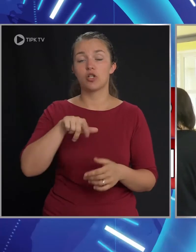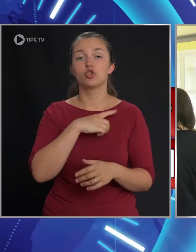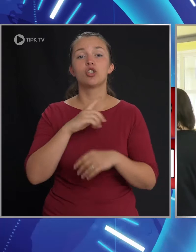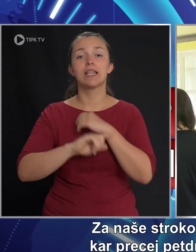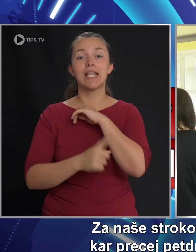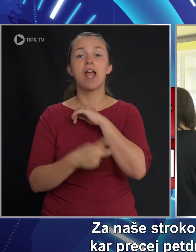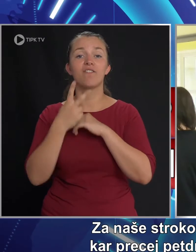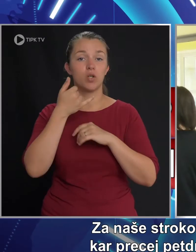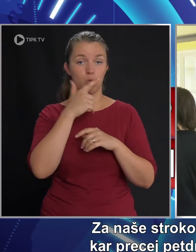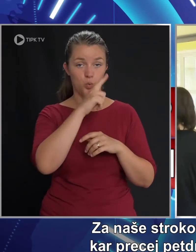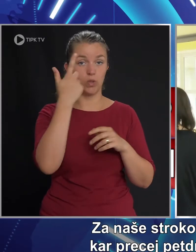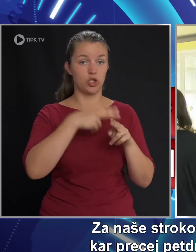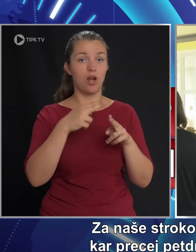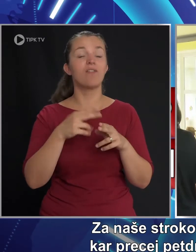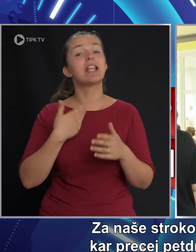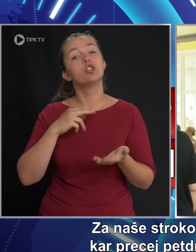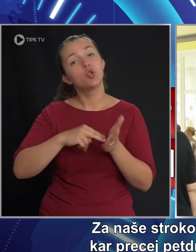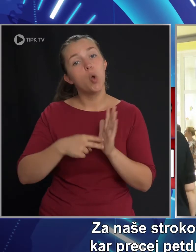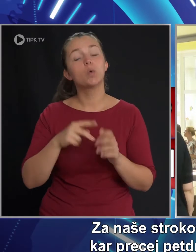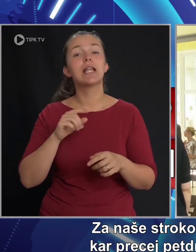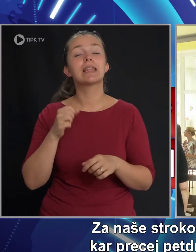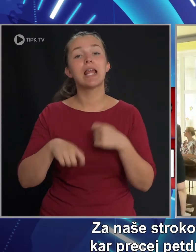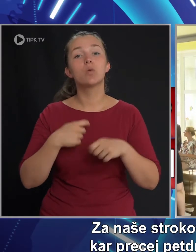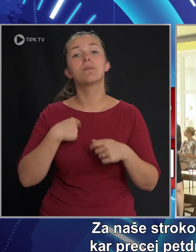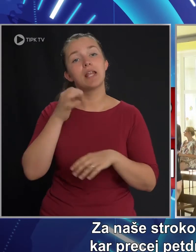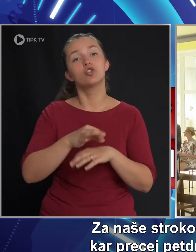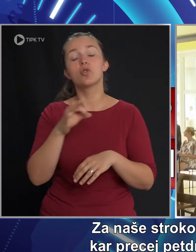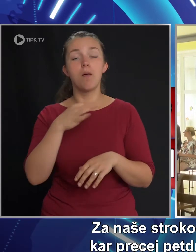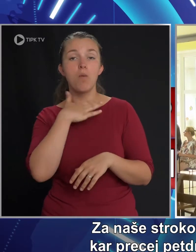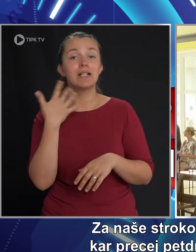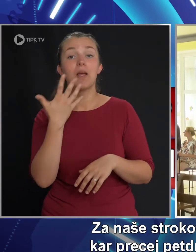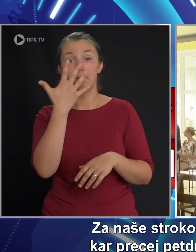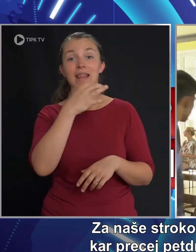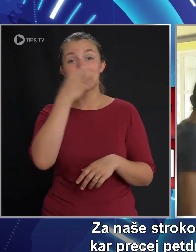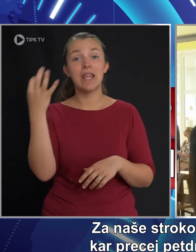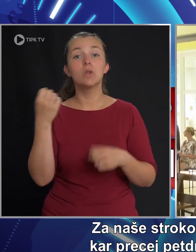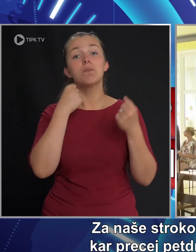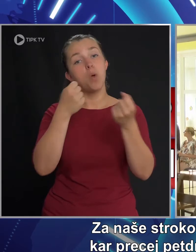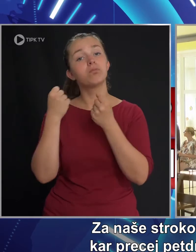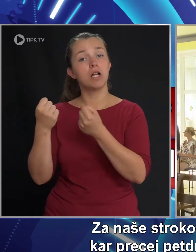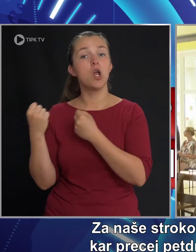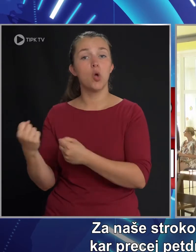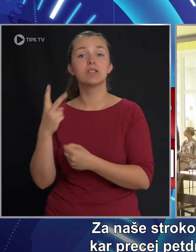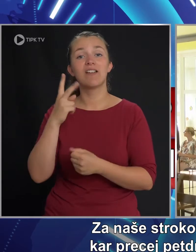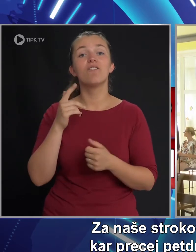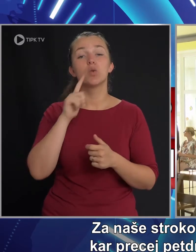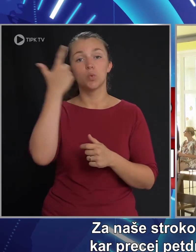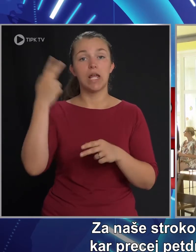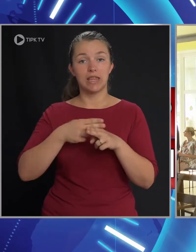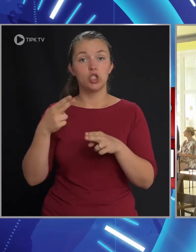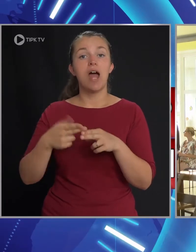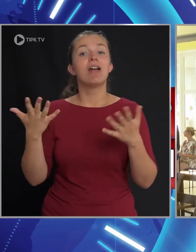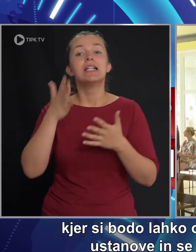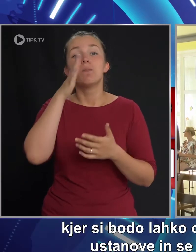tujini. Za naše strokovne delavce pa načrtujemo kar precej 5-dnevnih mobilnosti v